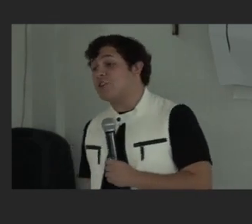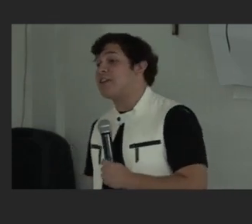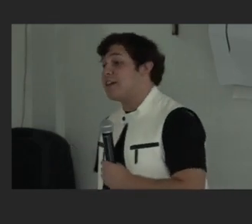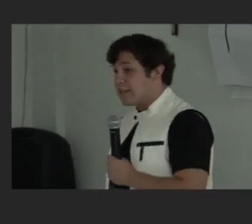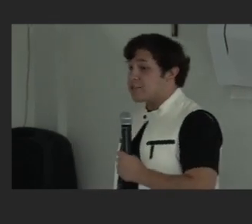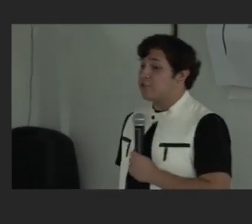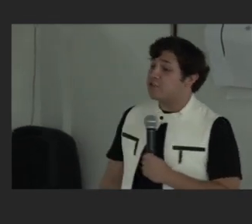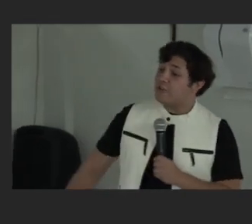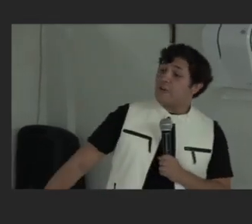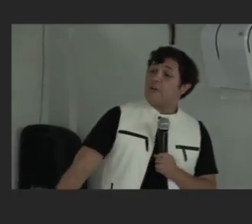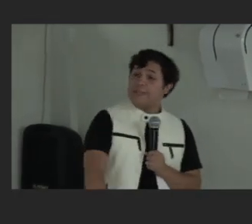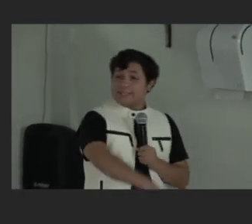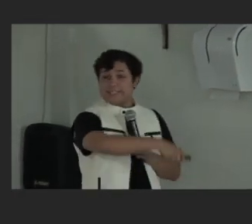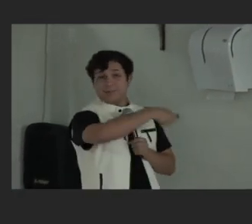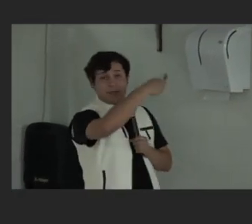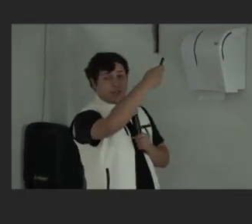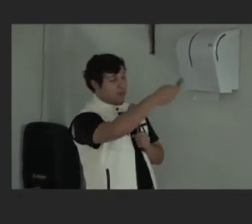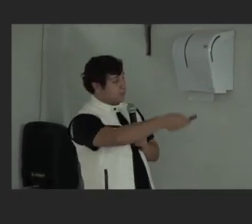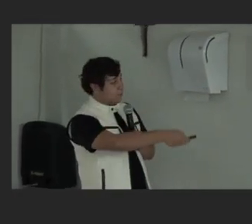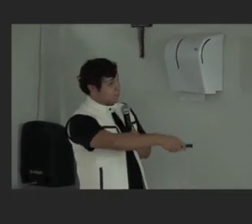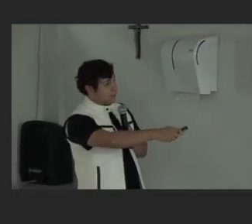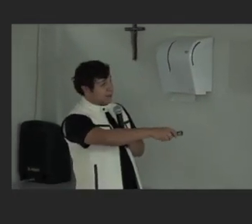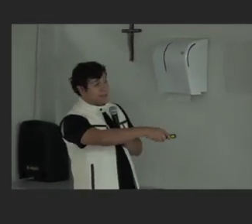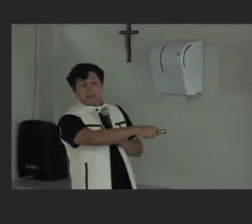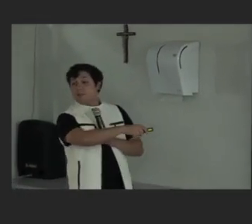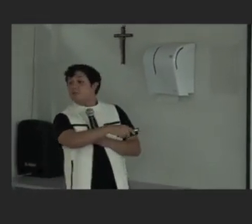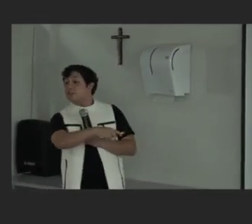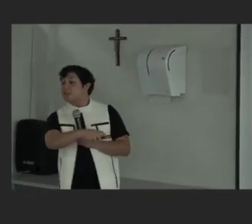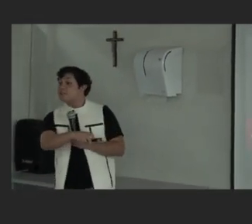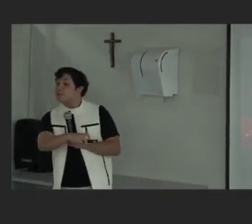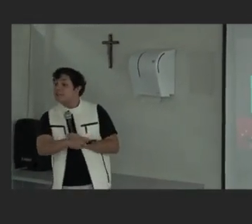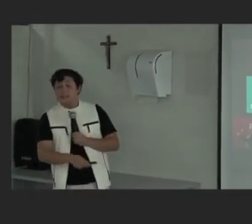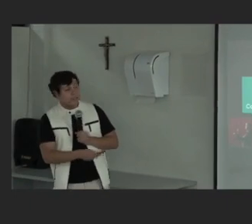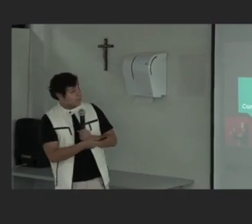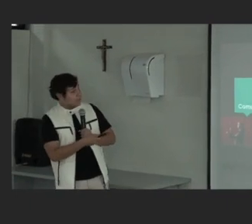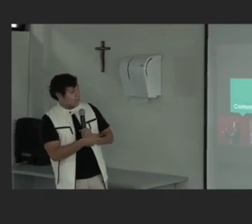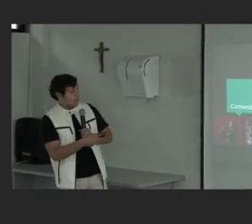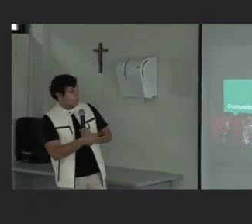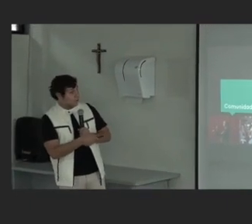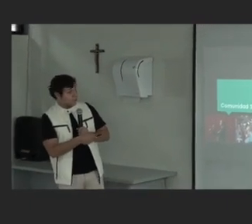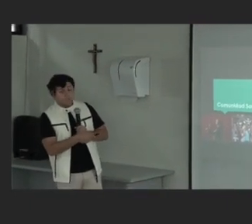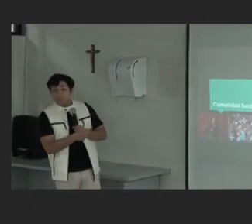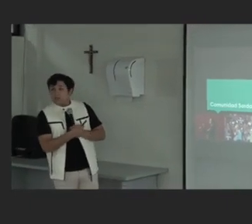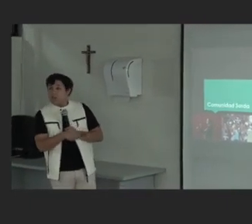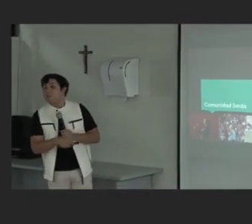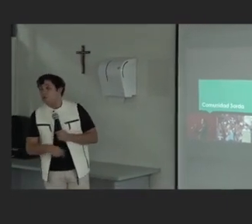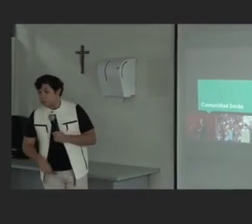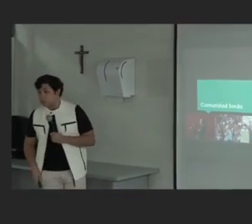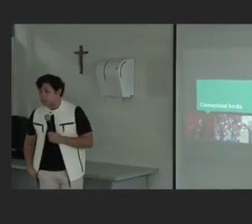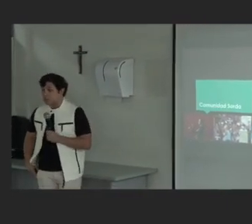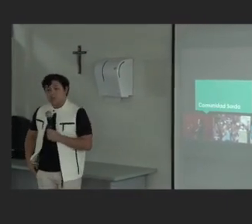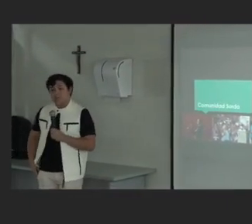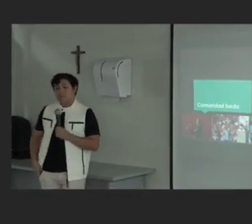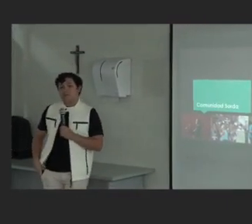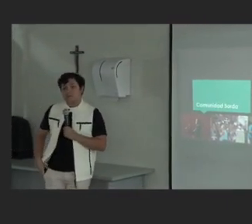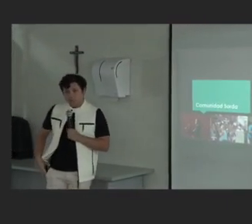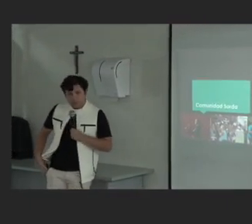sorda, son todas estas personas, forman parte de la comunidad sorda. Sordos e hipoacúsicos. Las personas sordas